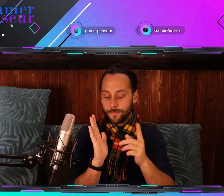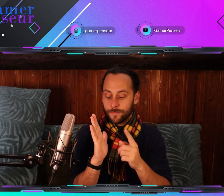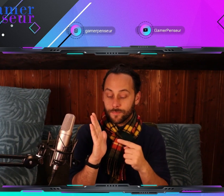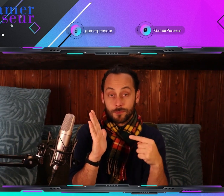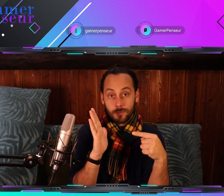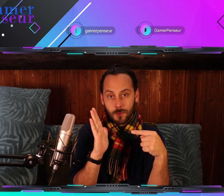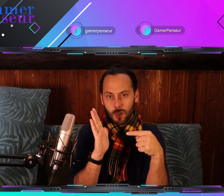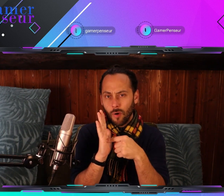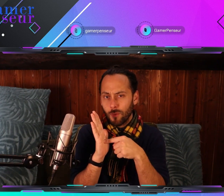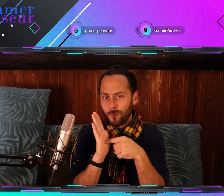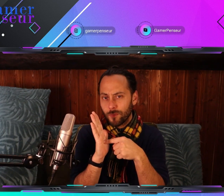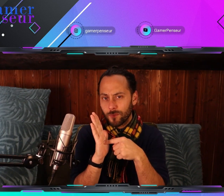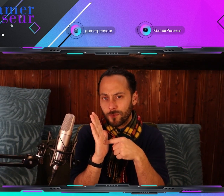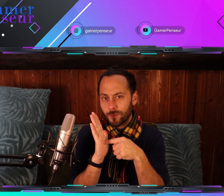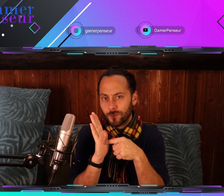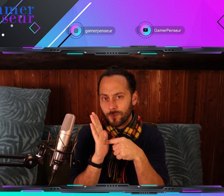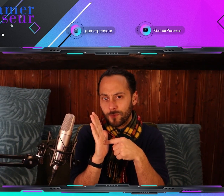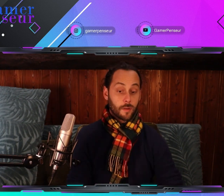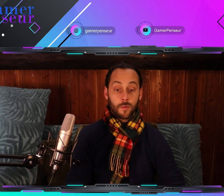travail. Quand?